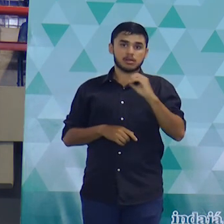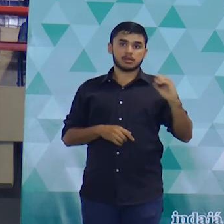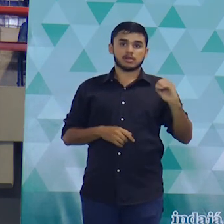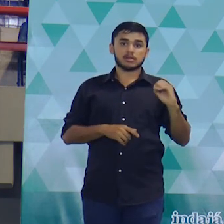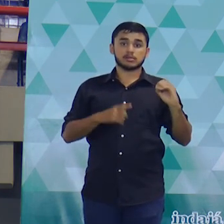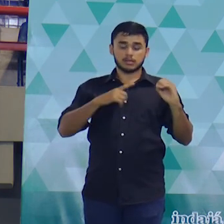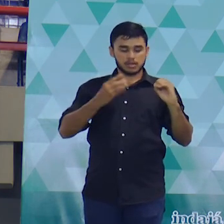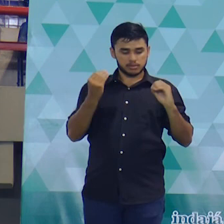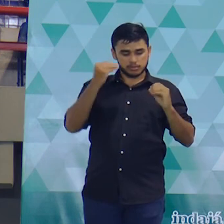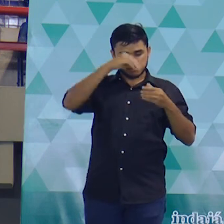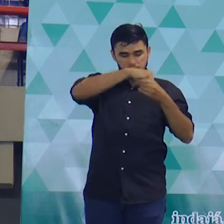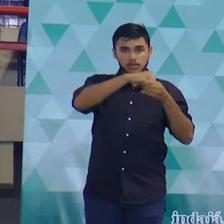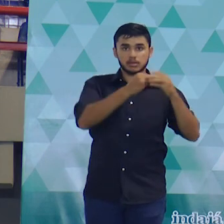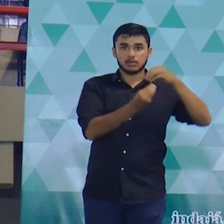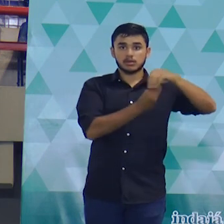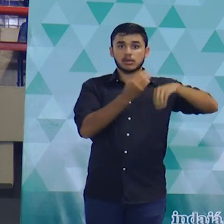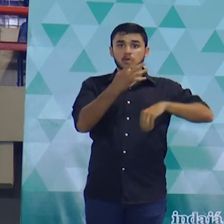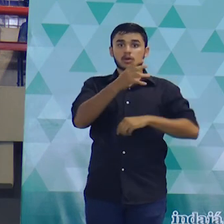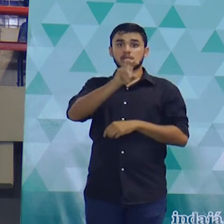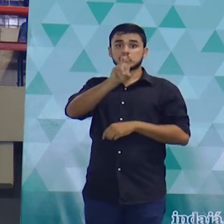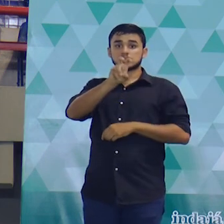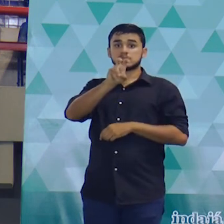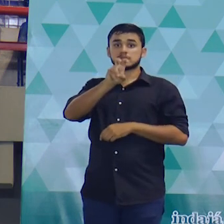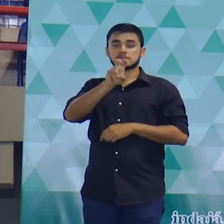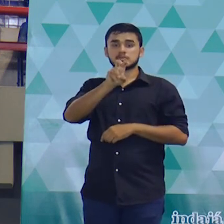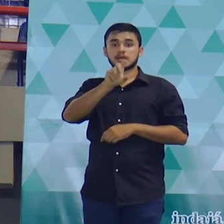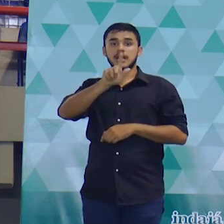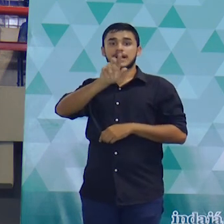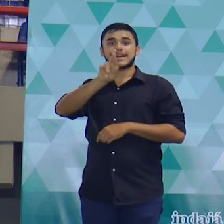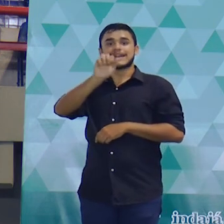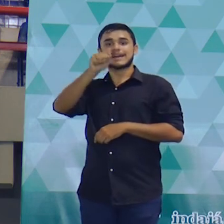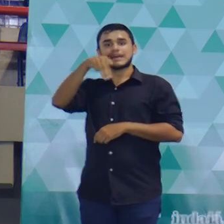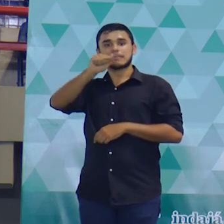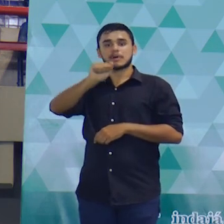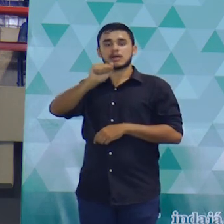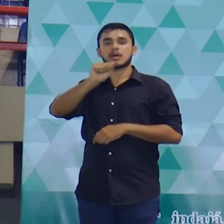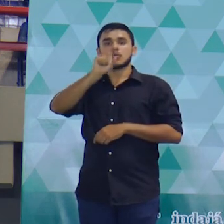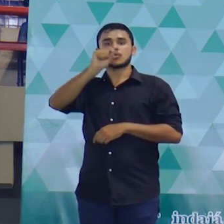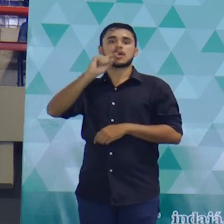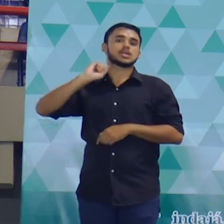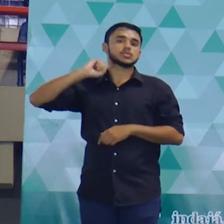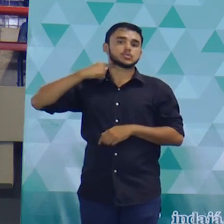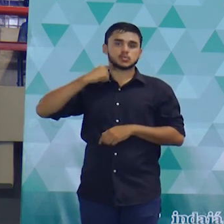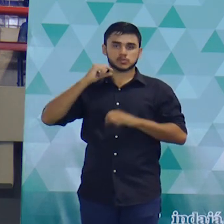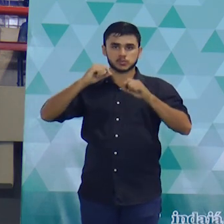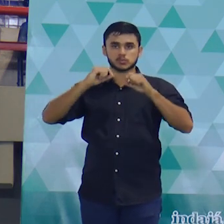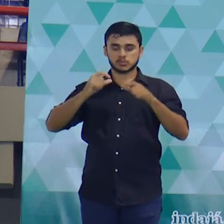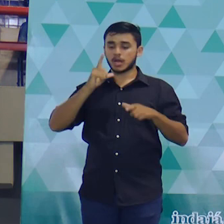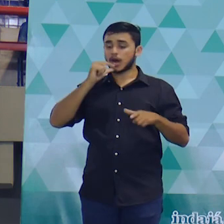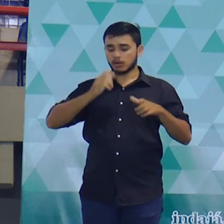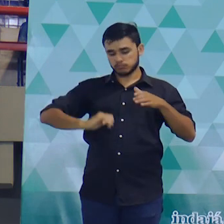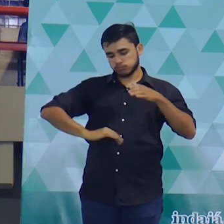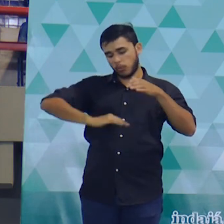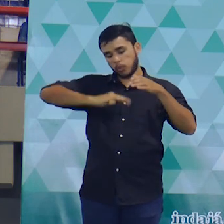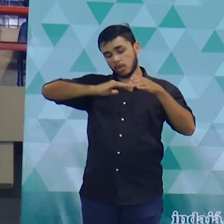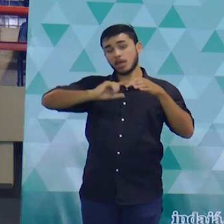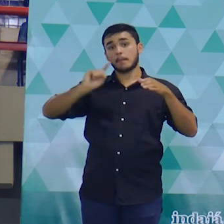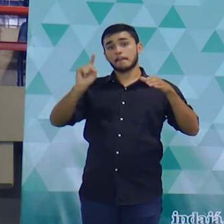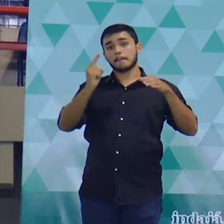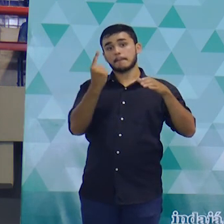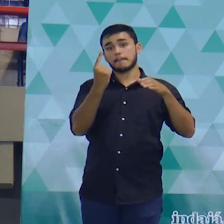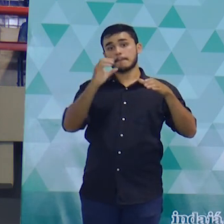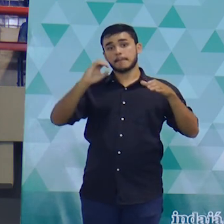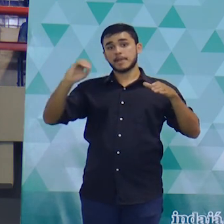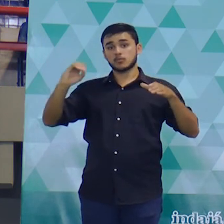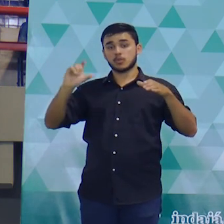partículas em suspensão. Mas eu quero tratar 3.000 litros. Se eu tenho 45 gramas de partículas em 1.000 litros de